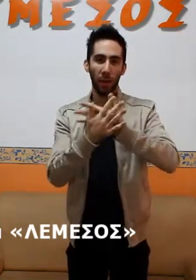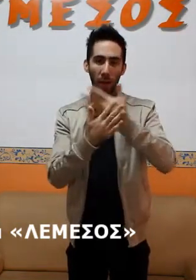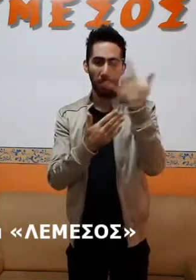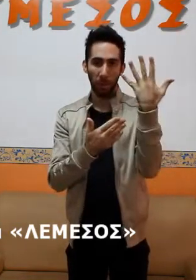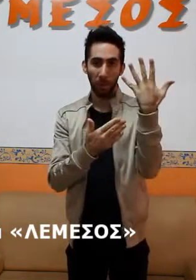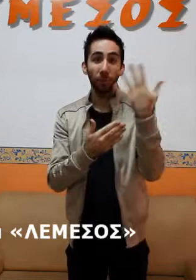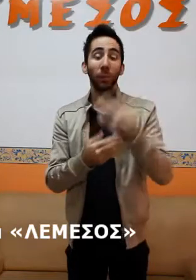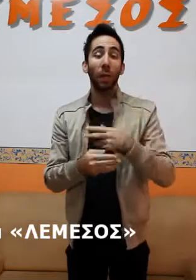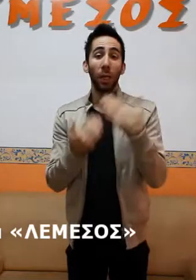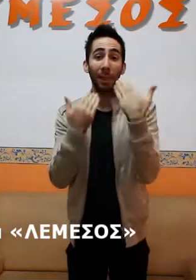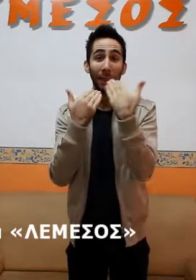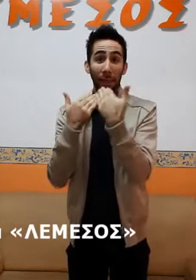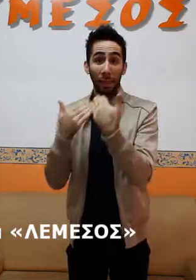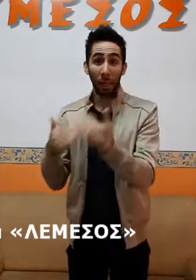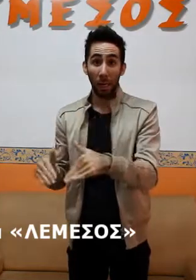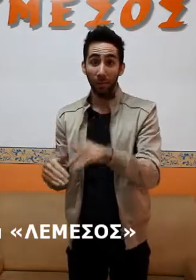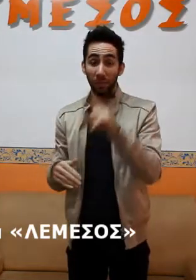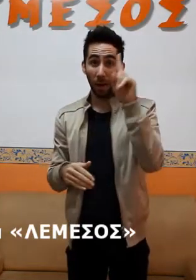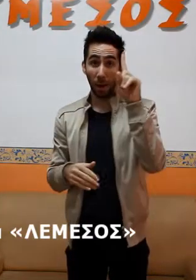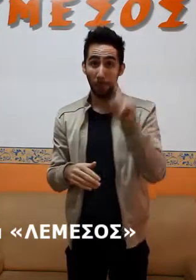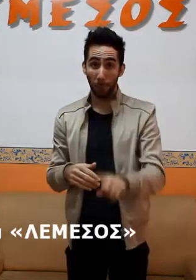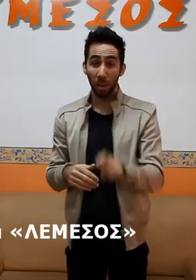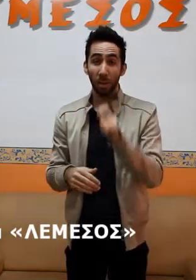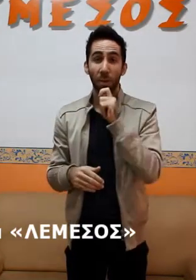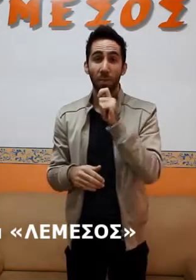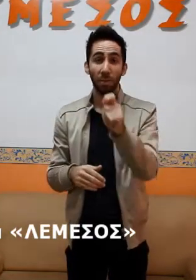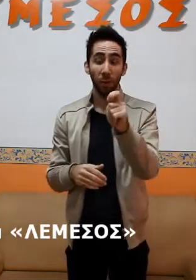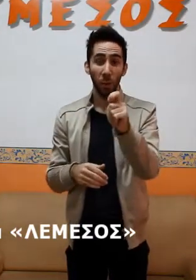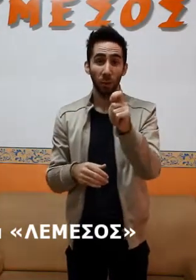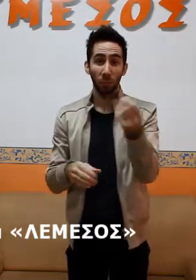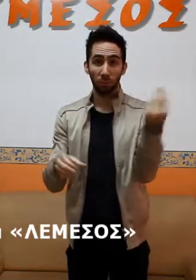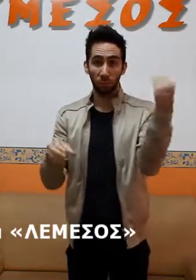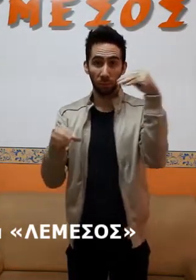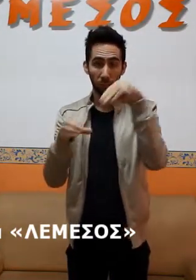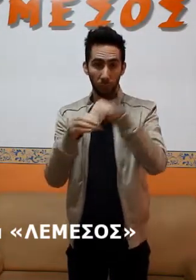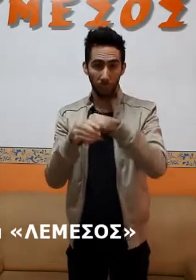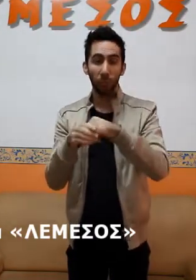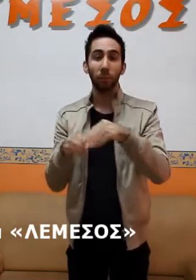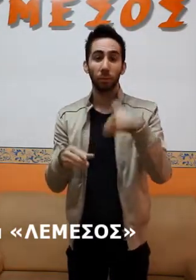Η τελευταία μέρα δήλωσης συμμετοχής είναι η Παρασκευή